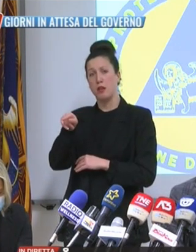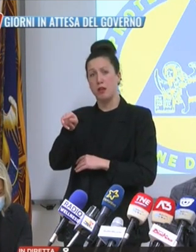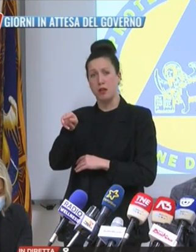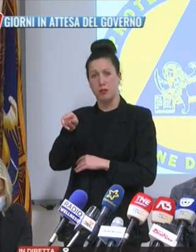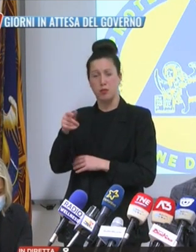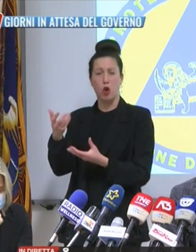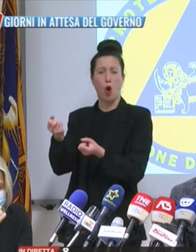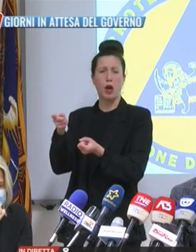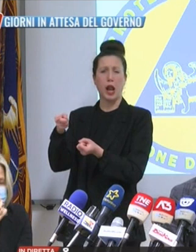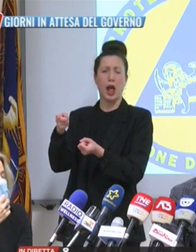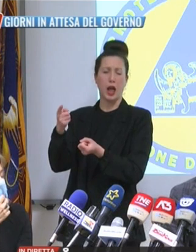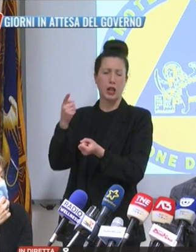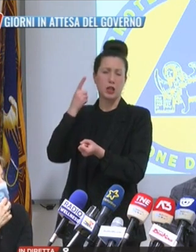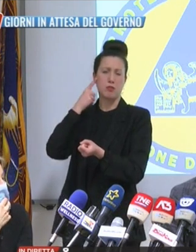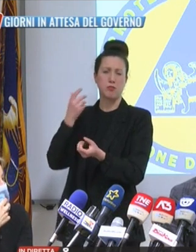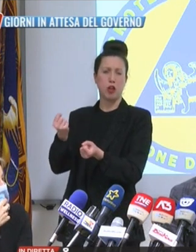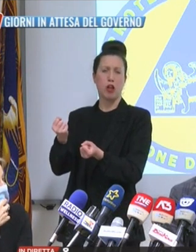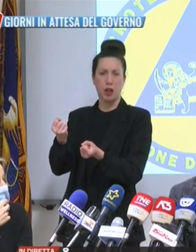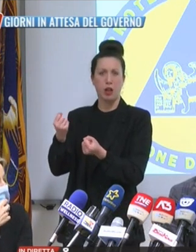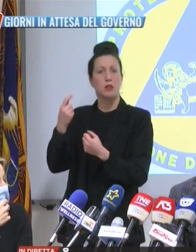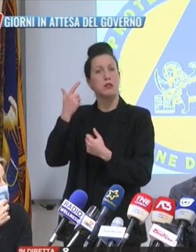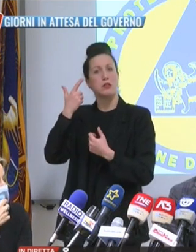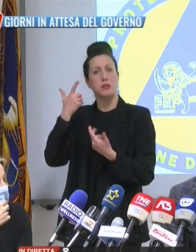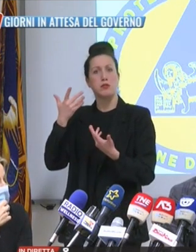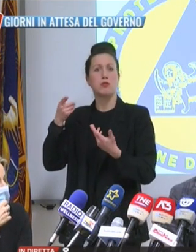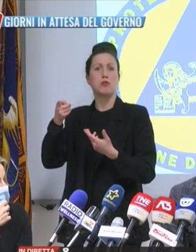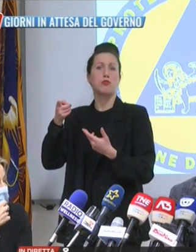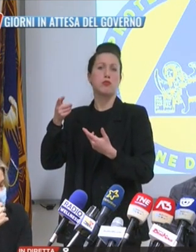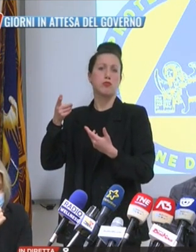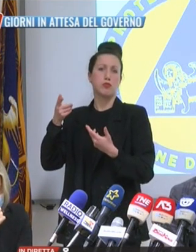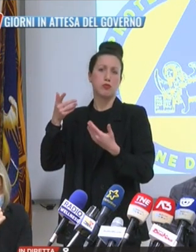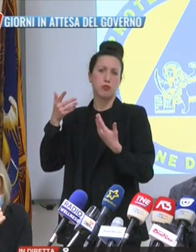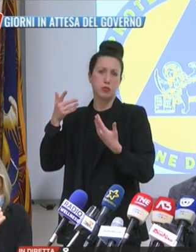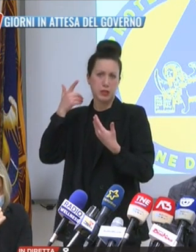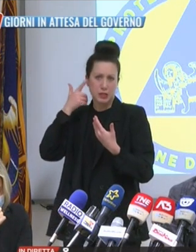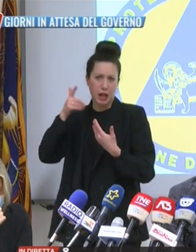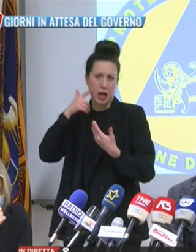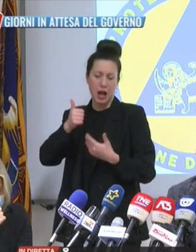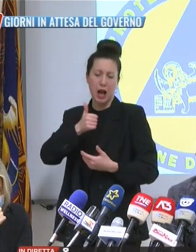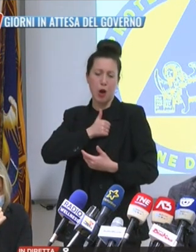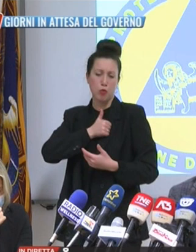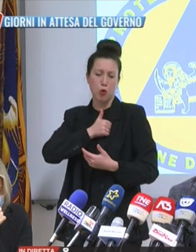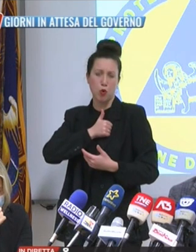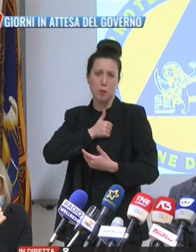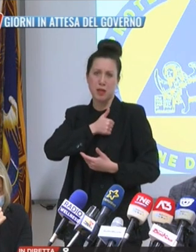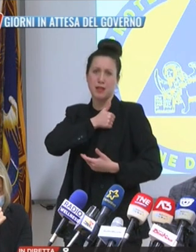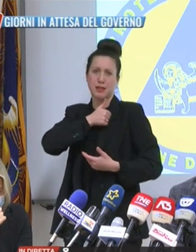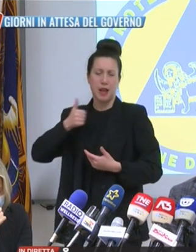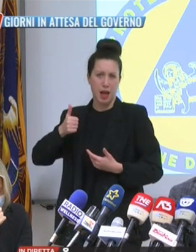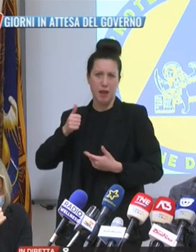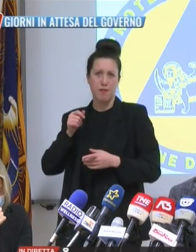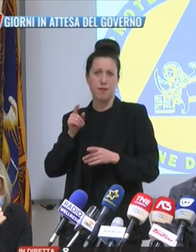ha conosciuti i paesi autonomi dove c'è l'autonomia. L'autonomia è la via di uscita da questo medioevo nel quale ci siamo